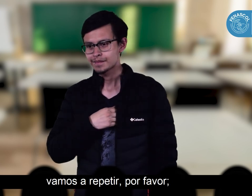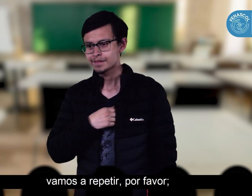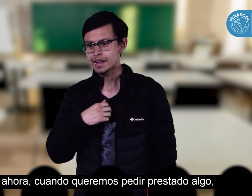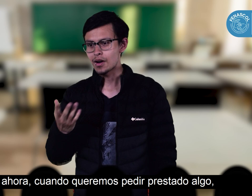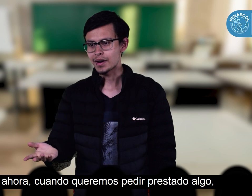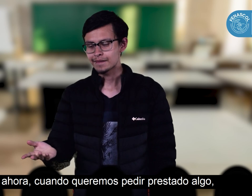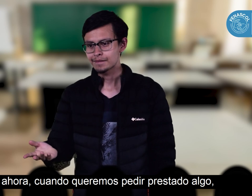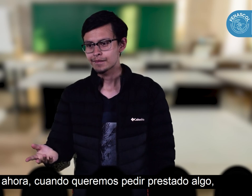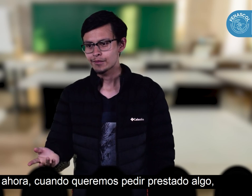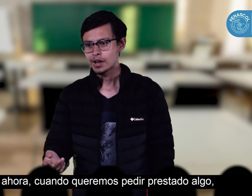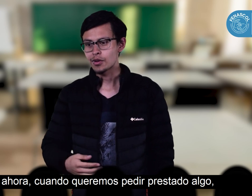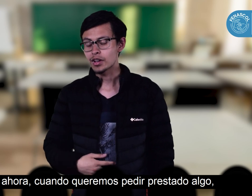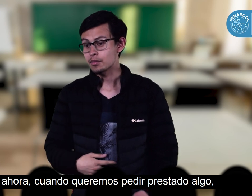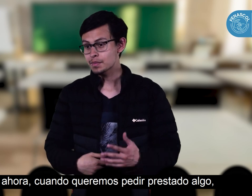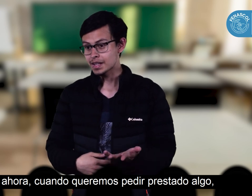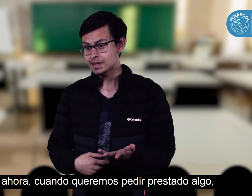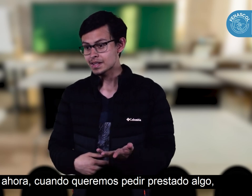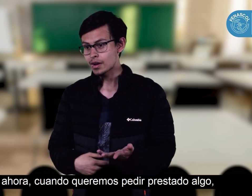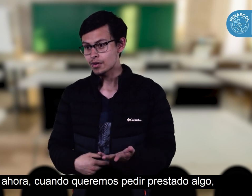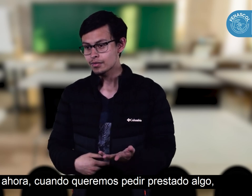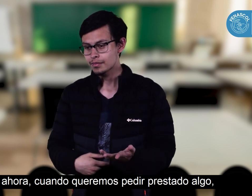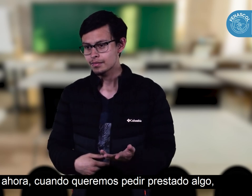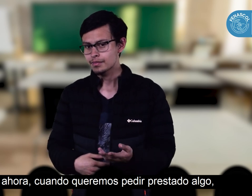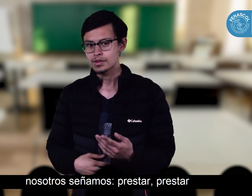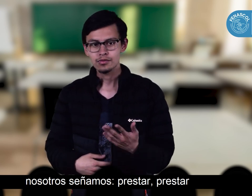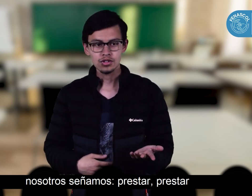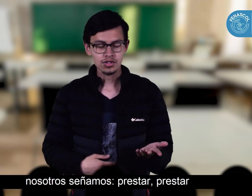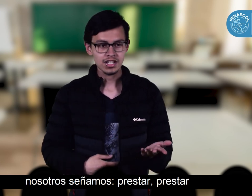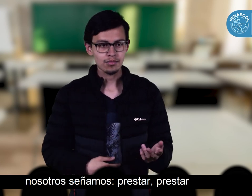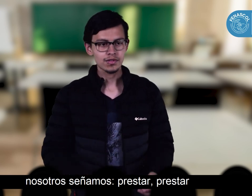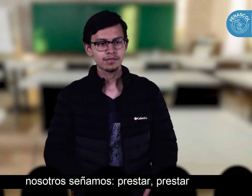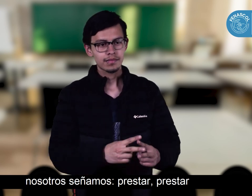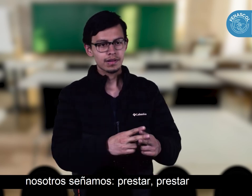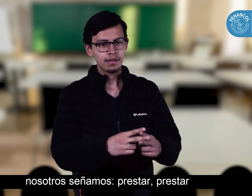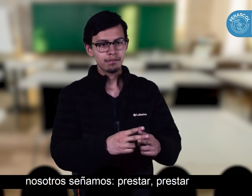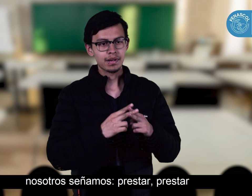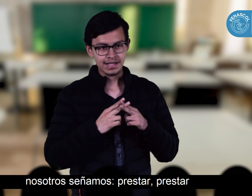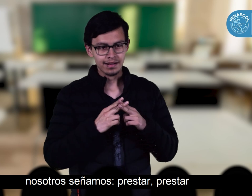Ahora, cuando queremos pedir prestado algo, nosotros señamos prestar.